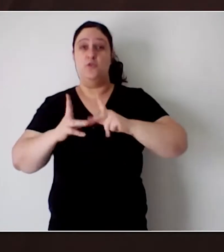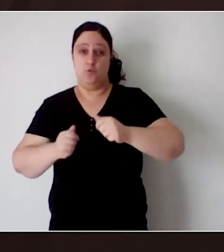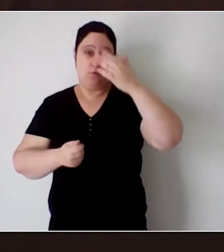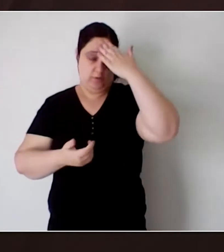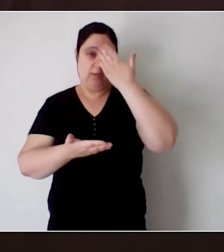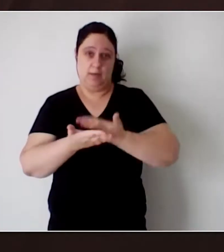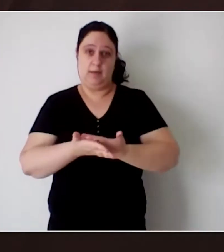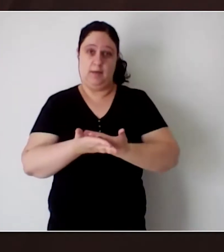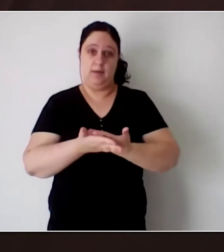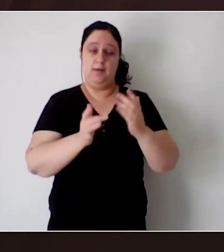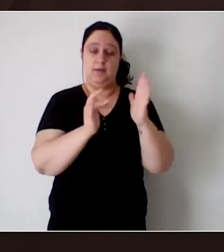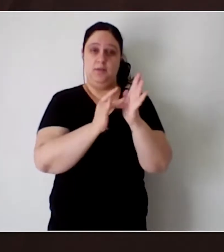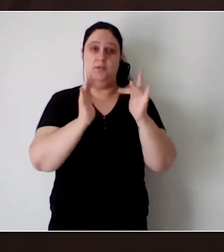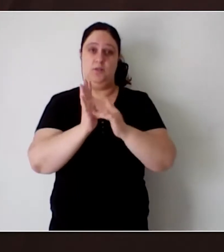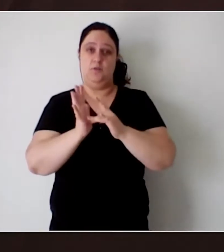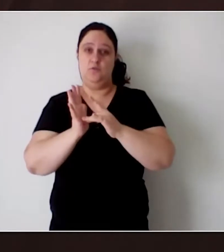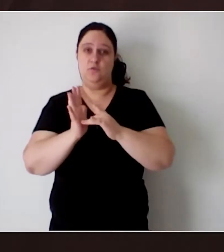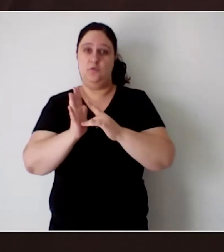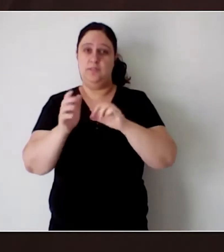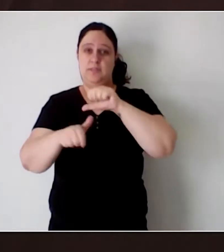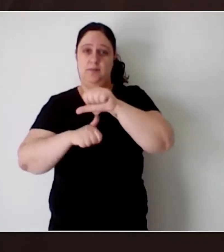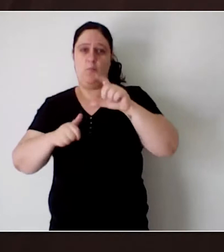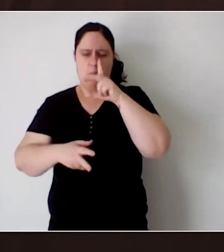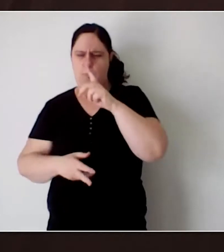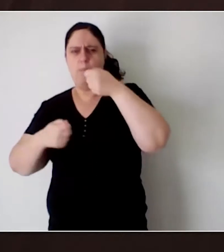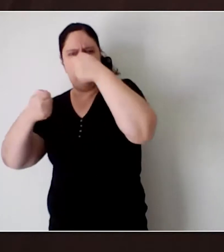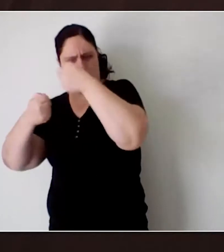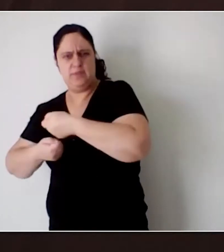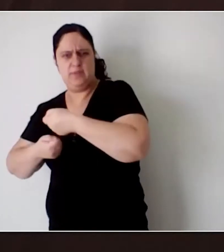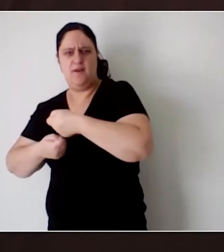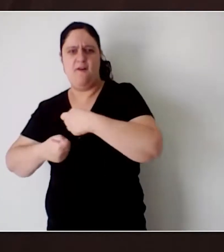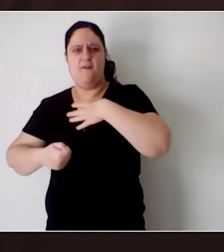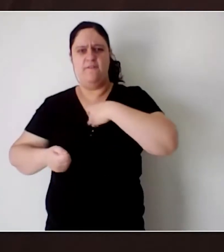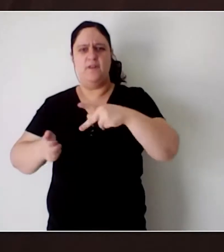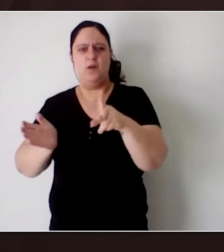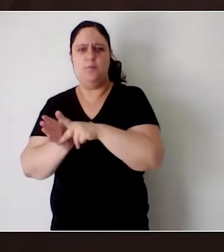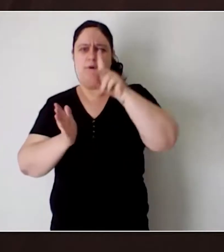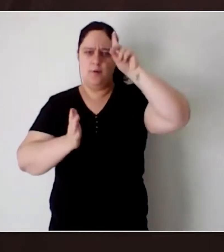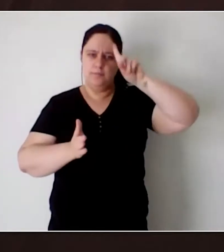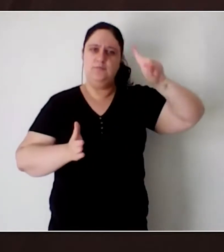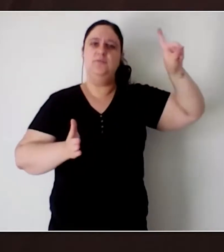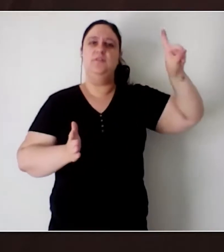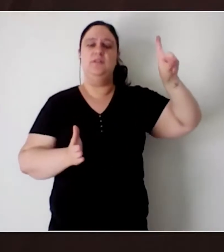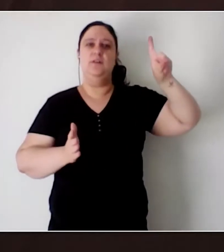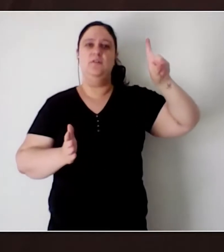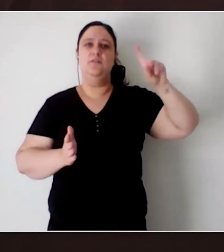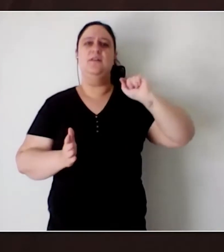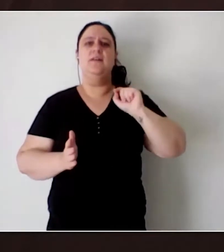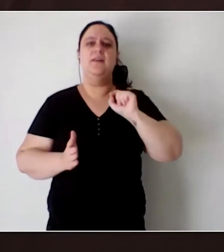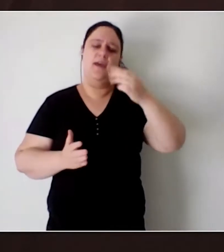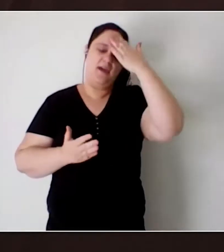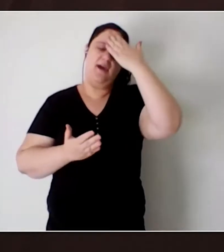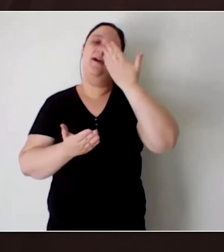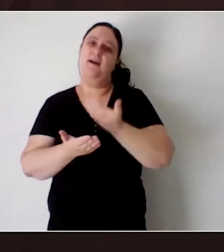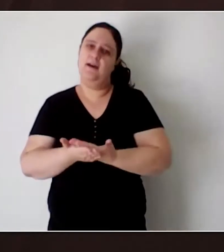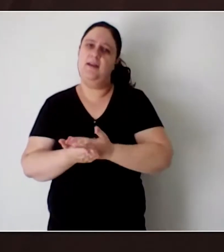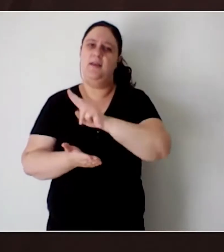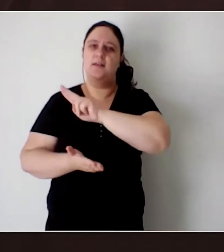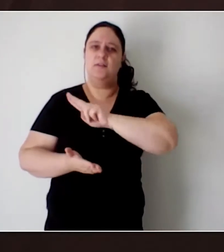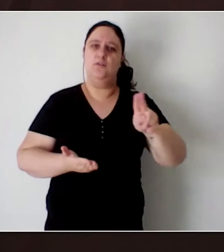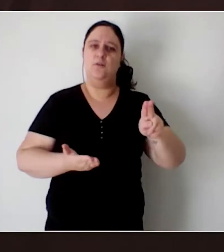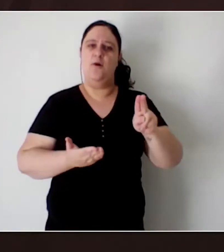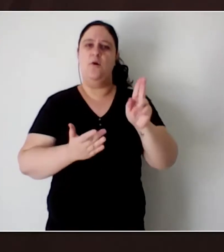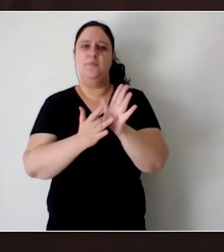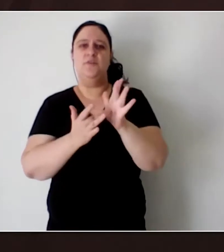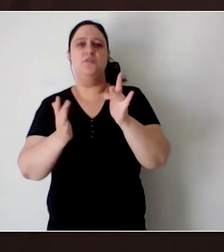Deus, isto é, a saber, aos que creram no seu nome. Quem crê